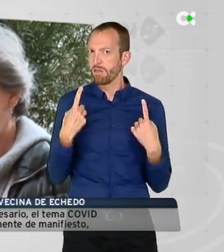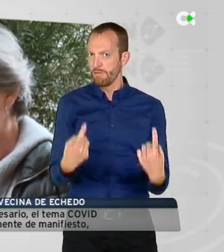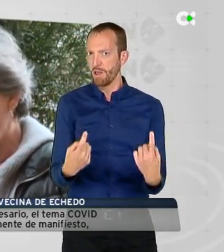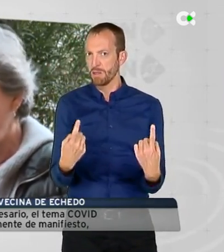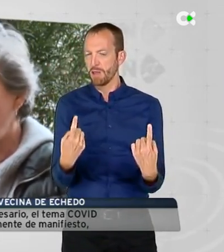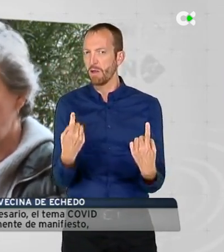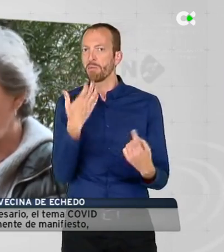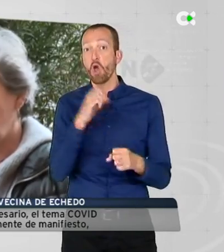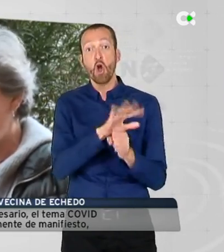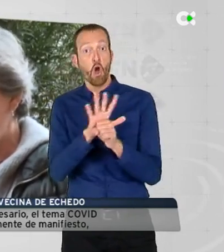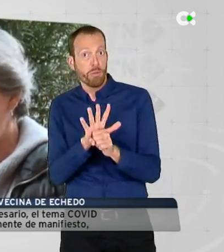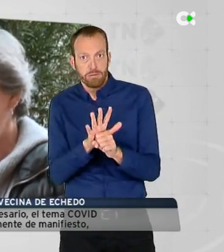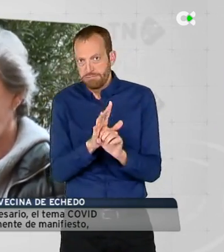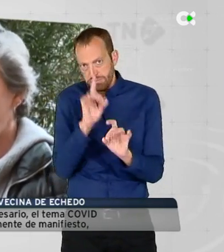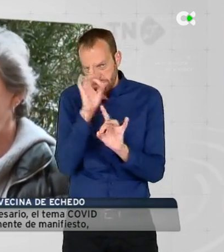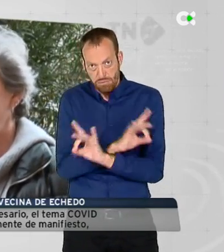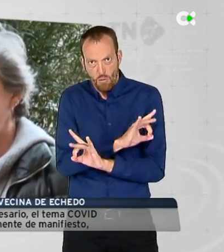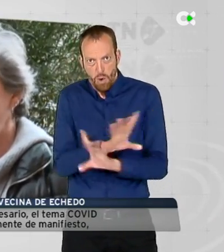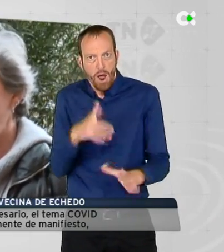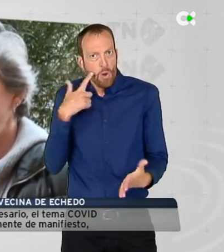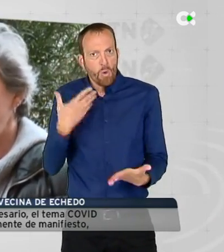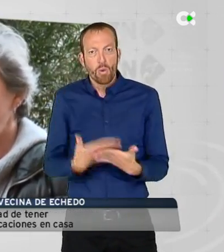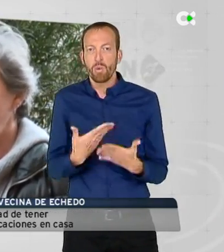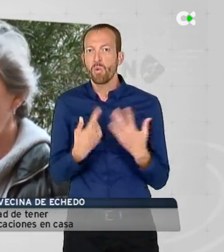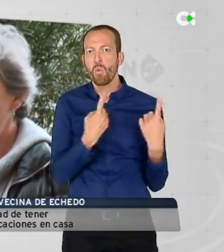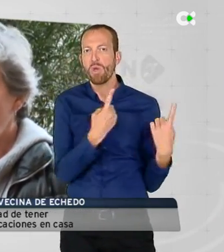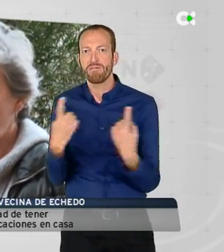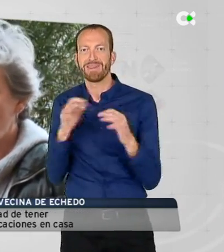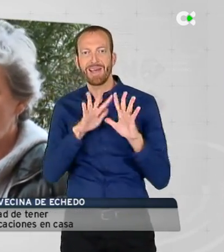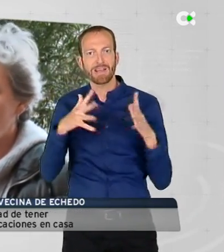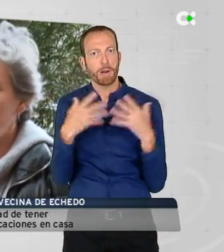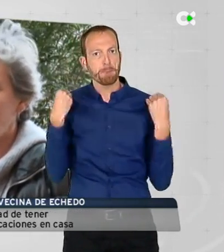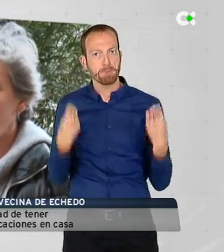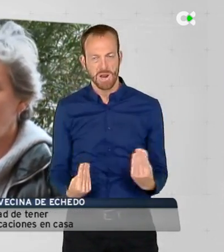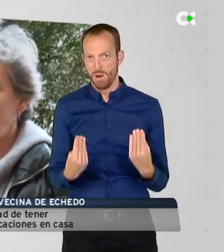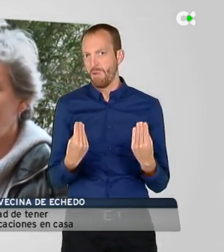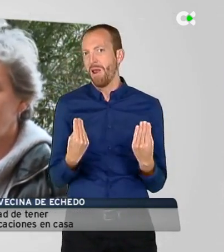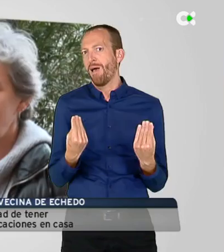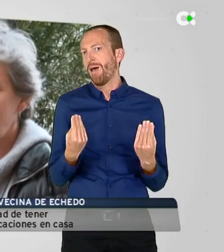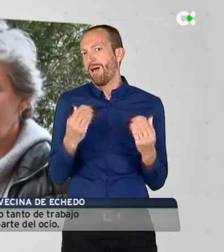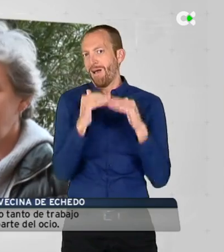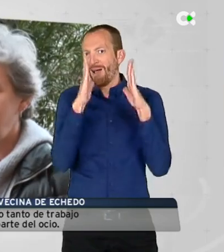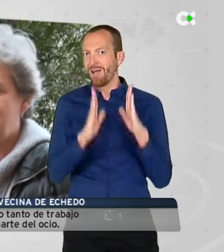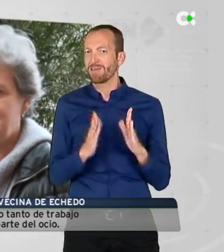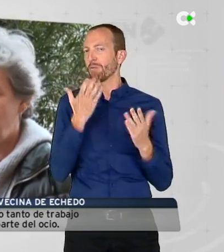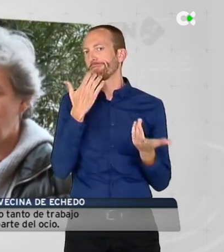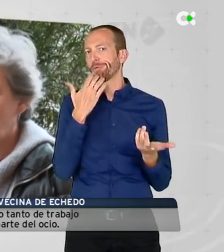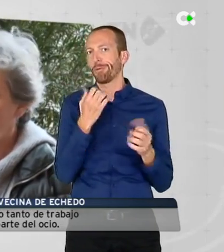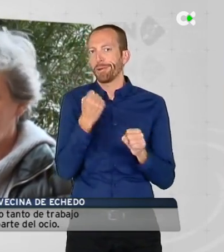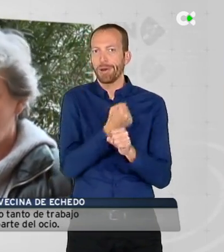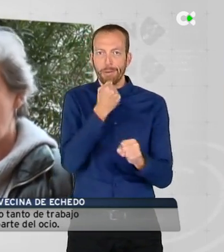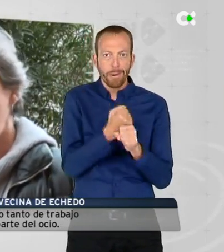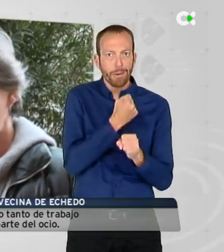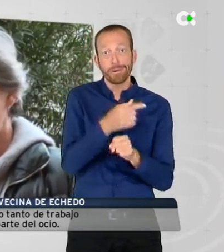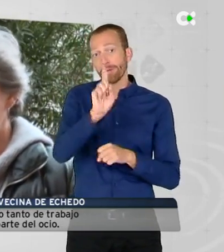El tema COVID lo ha puesto totalmente de manifiesto. La necesidad de tener unas buenas comunicaciones en casa para el desarrollo